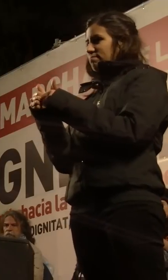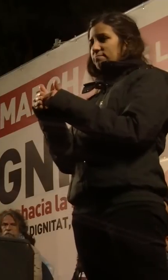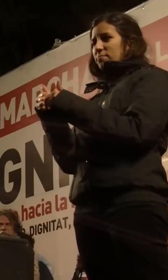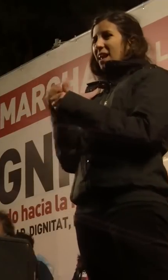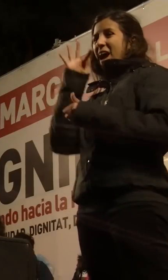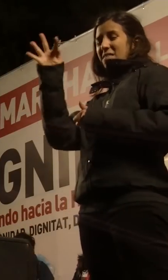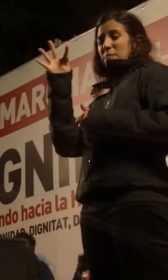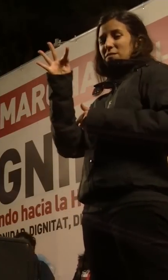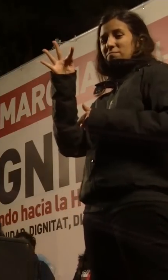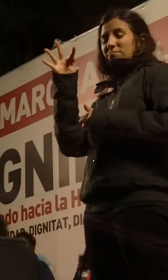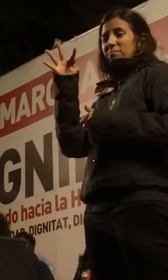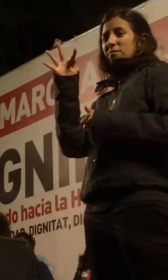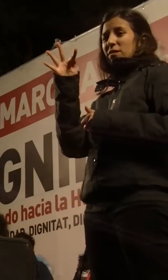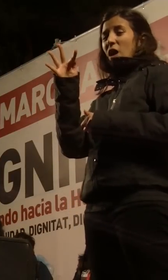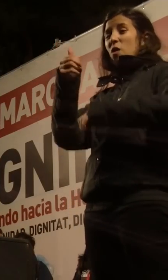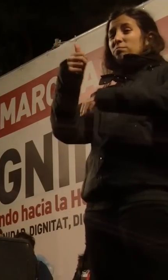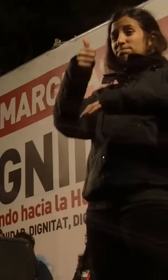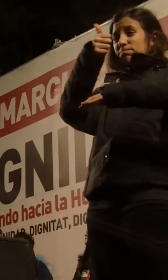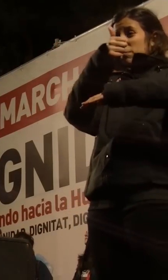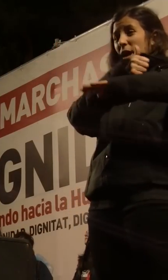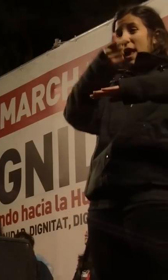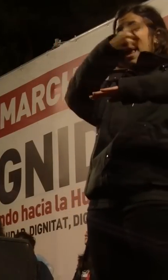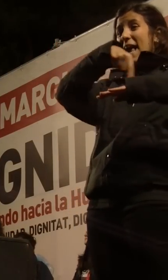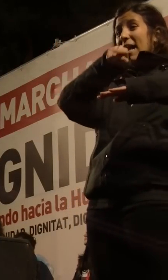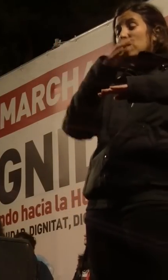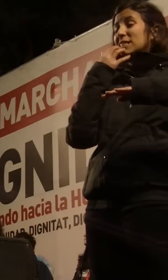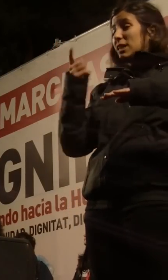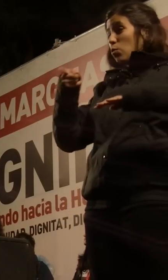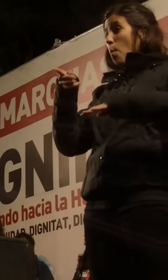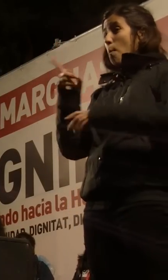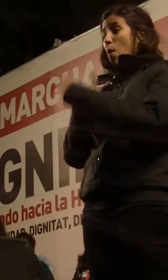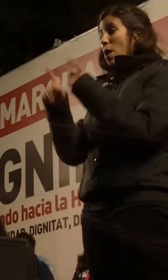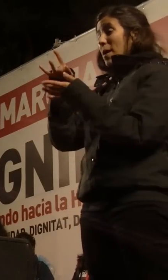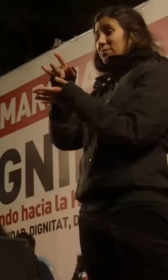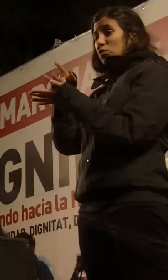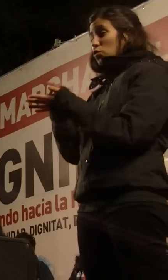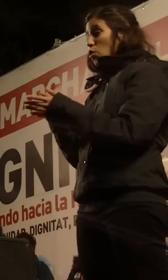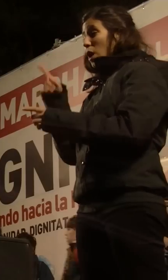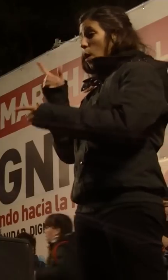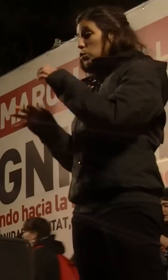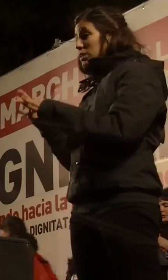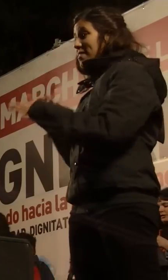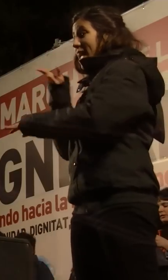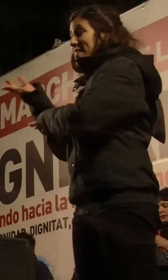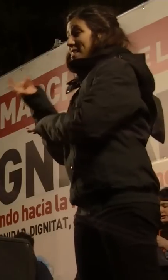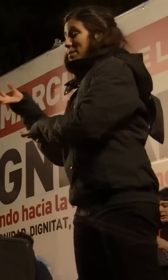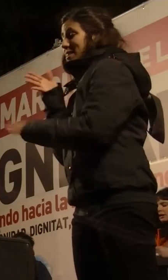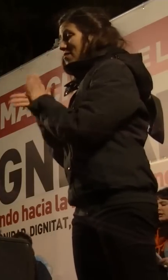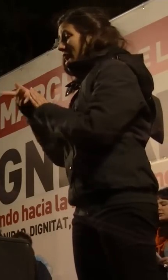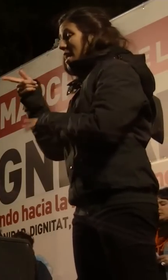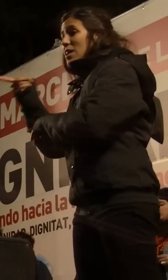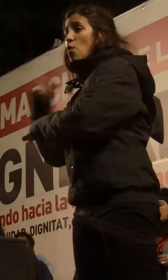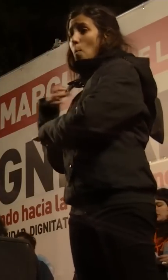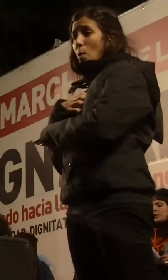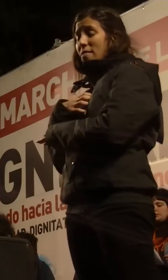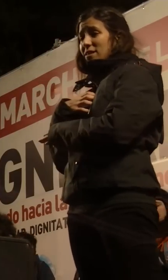también la posibilidad de asistir a la justicia. Cuando nos están reprimiendo más que nunca,